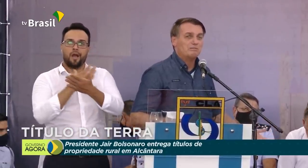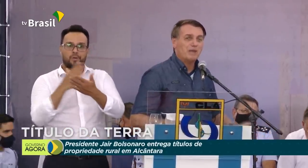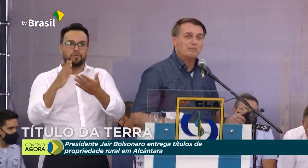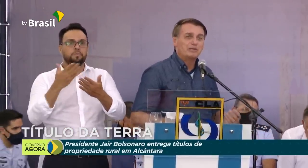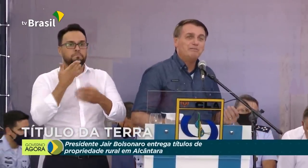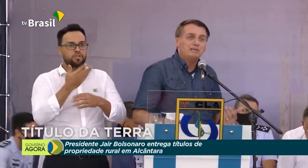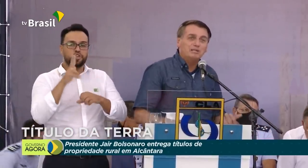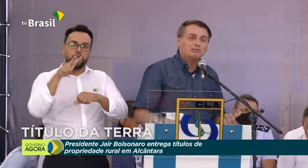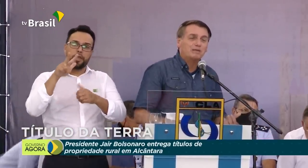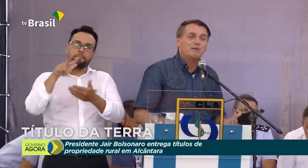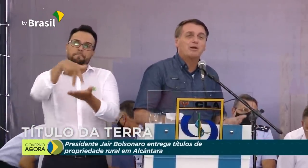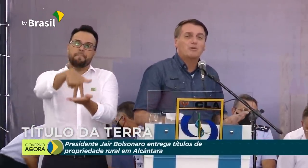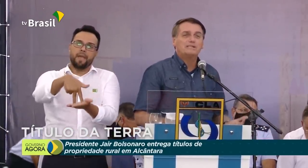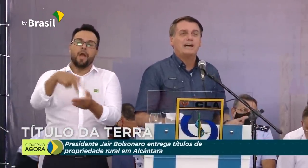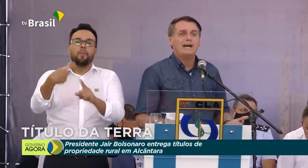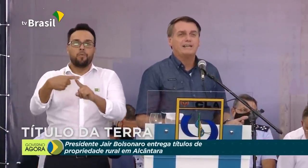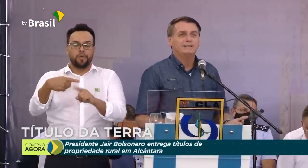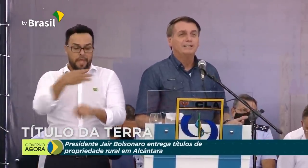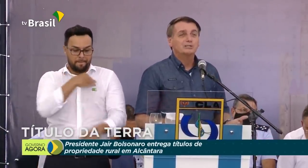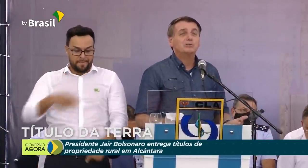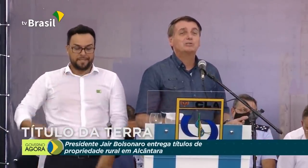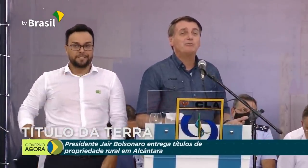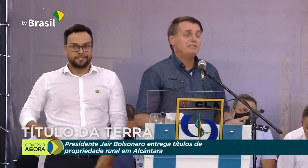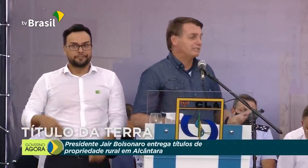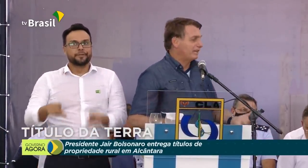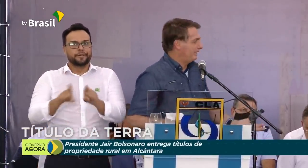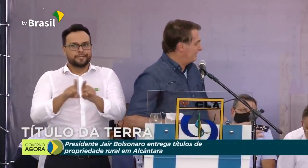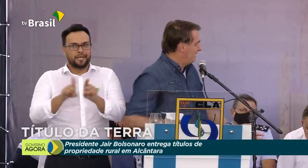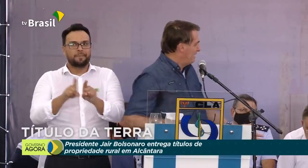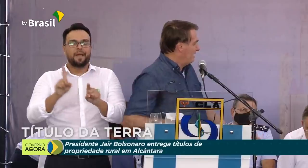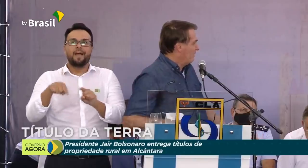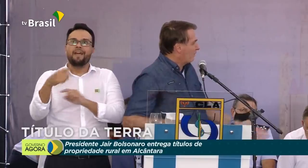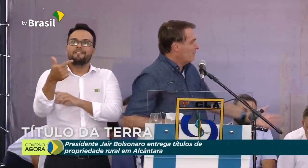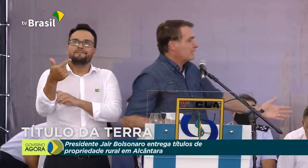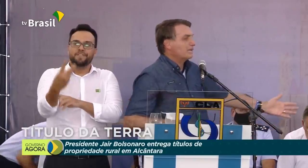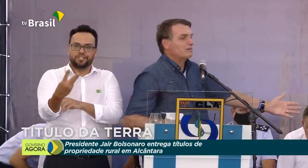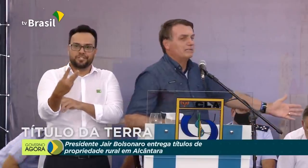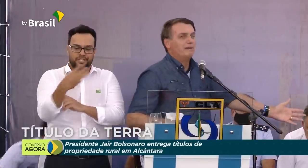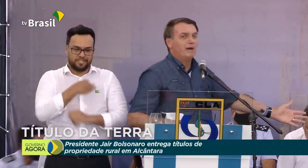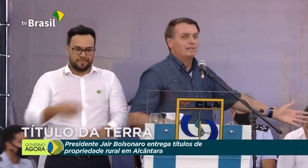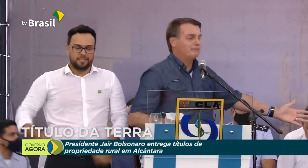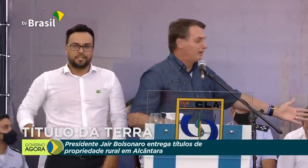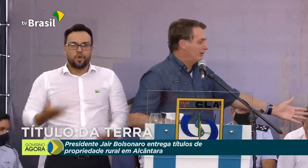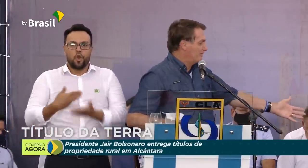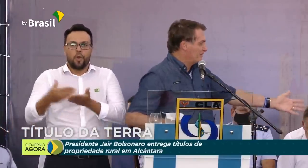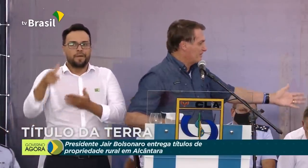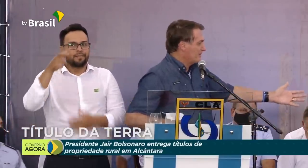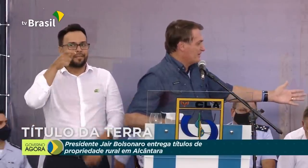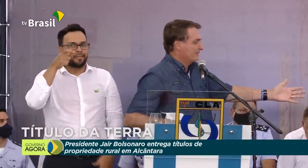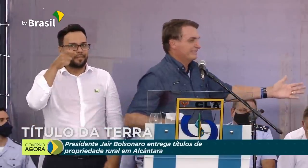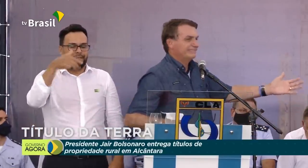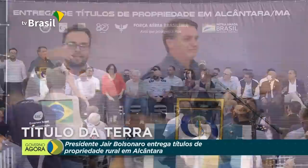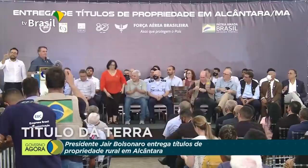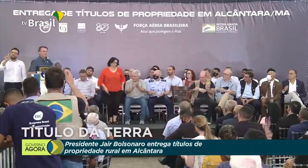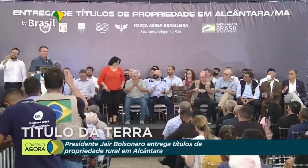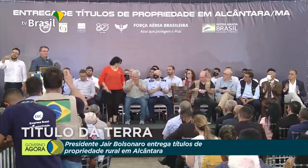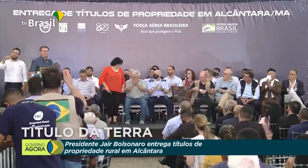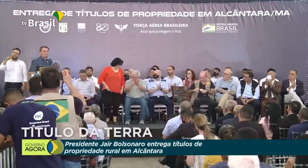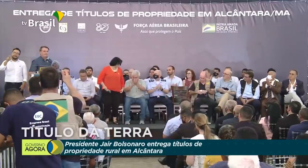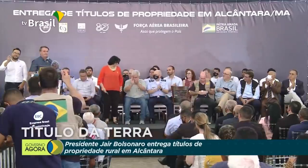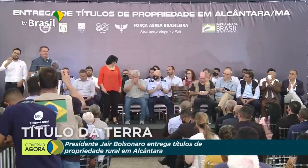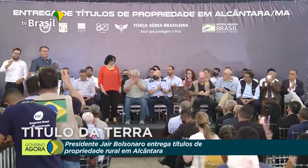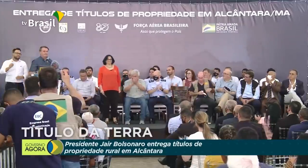ficasse em pé, porque ministro também é uma coisa rara, são só 23. Vamos começar aqui com a Damares, que falou.